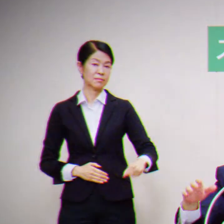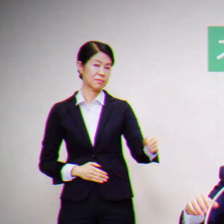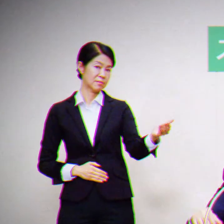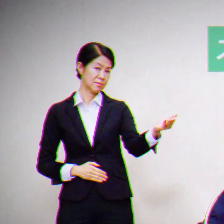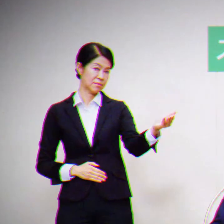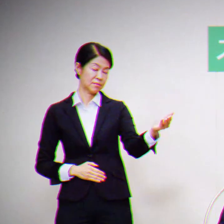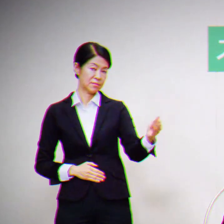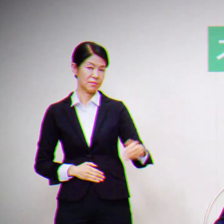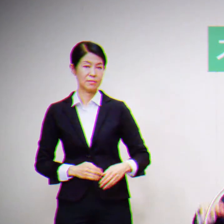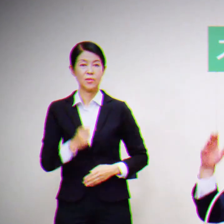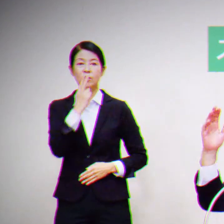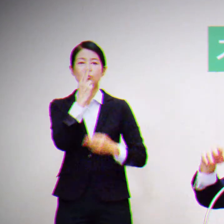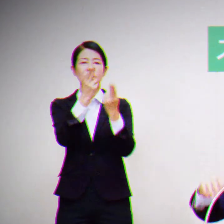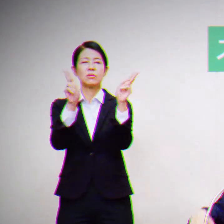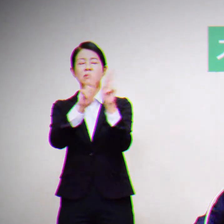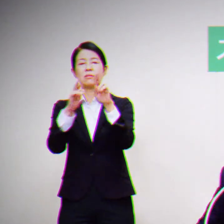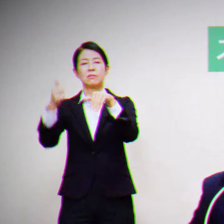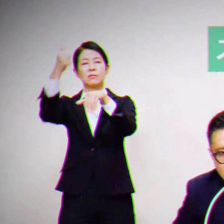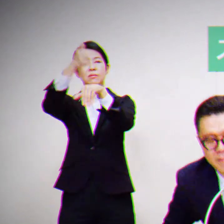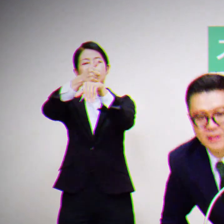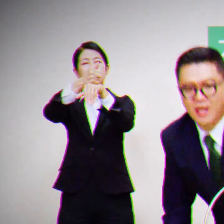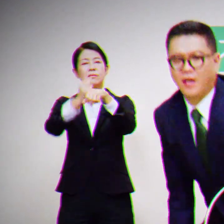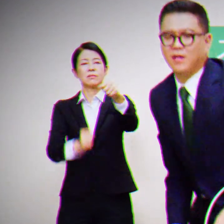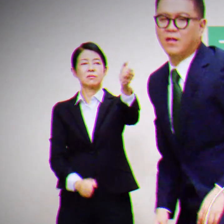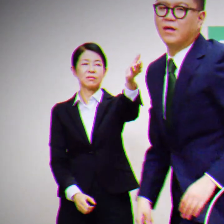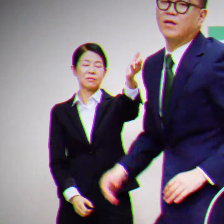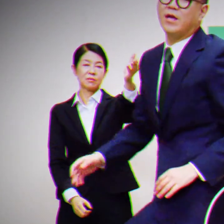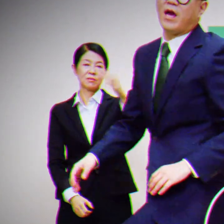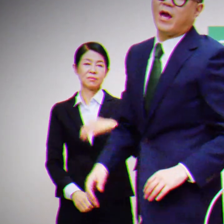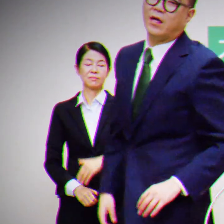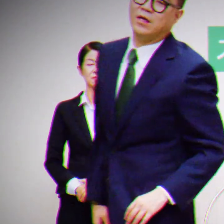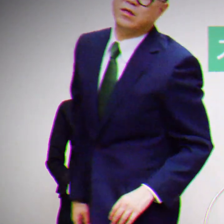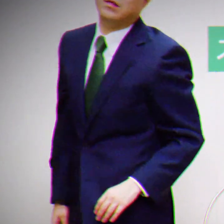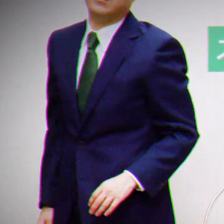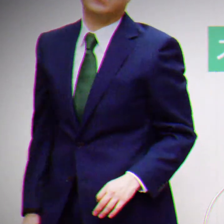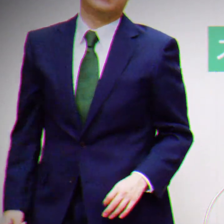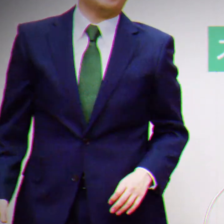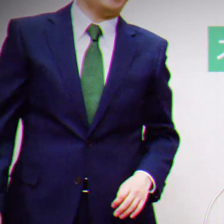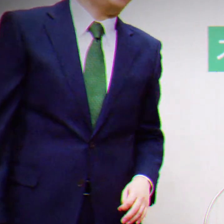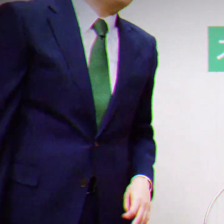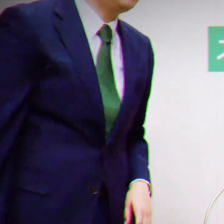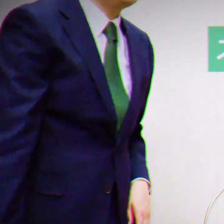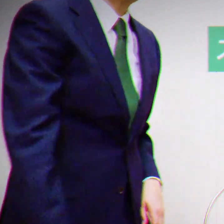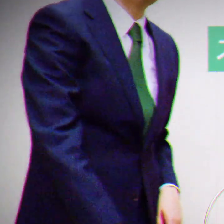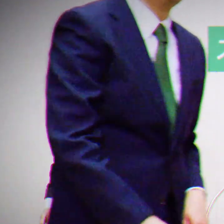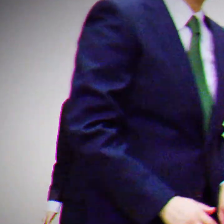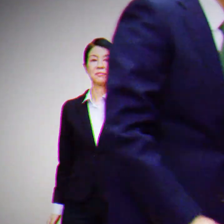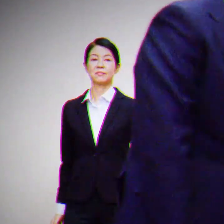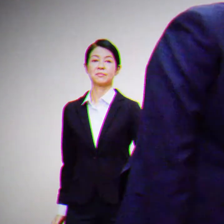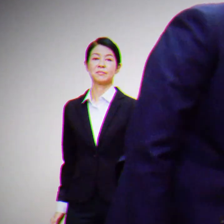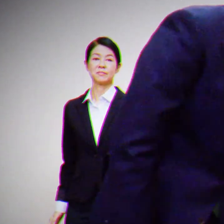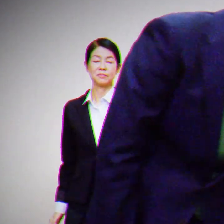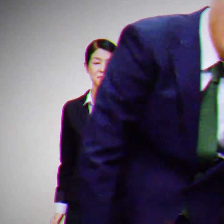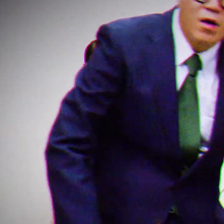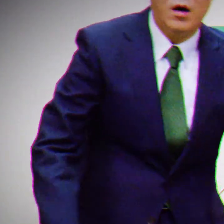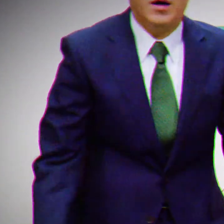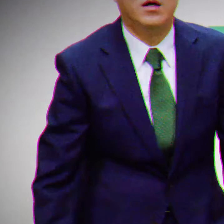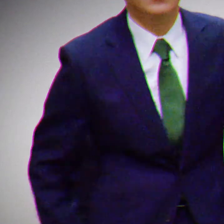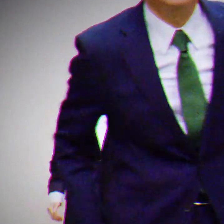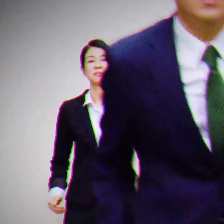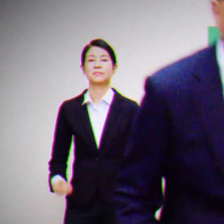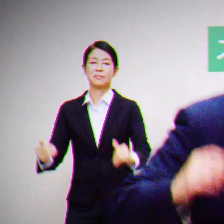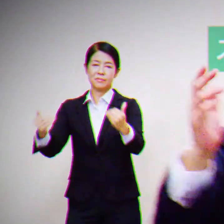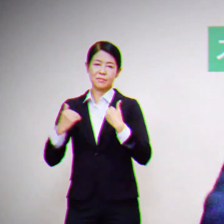イエー、スイマストレペゼン、イエー、イエー、イエー、